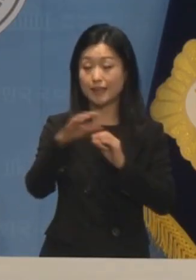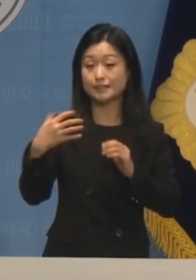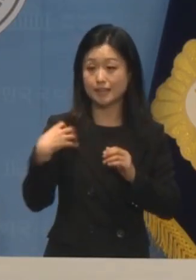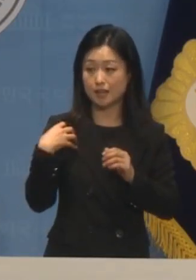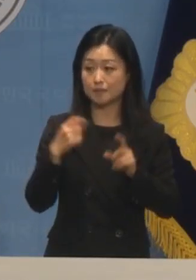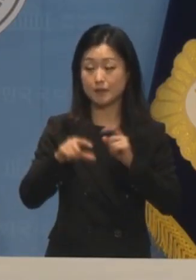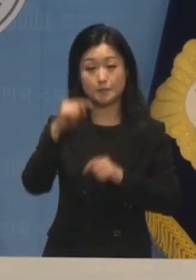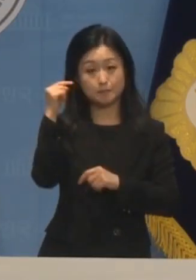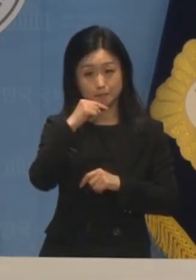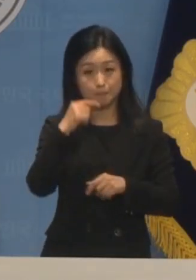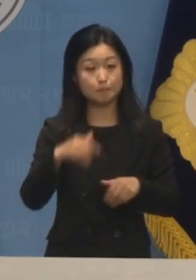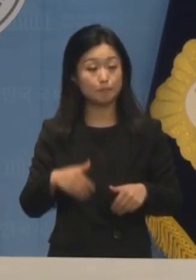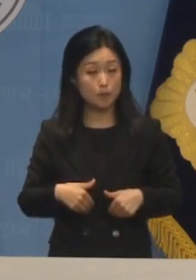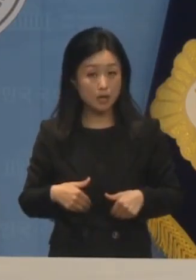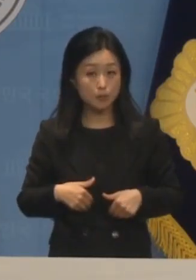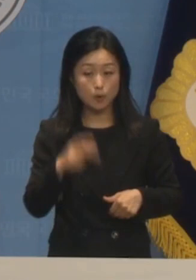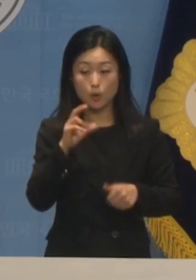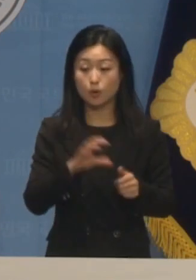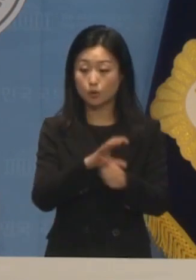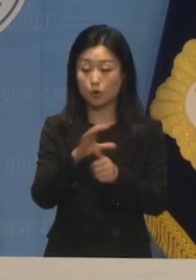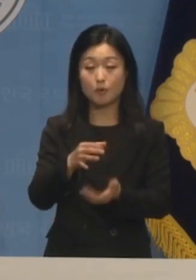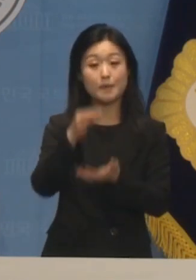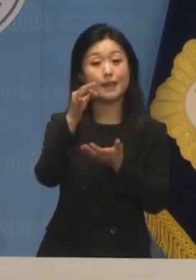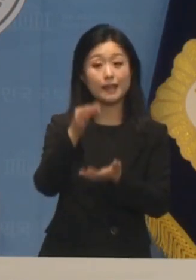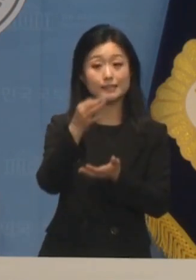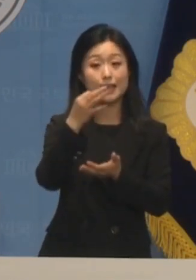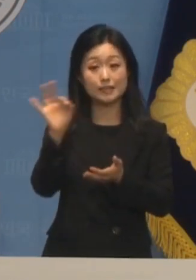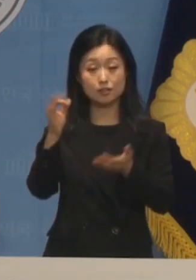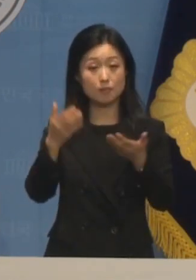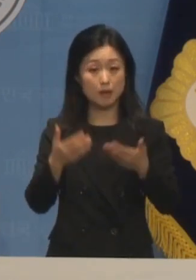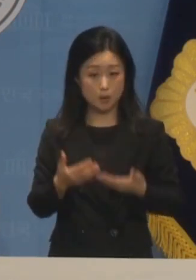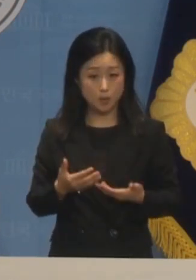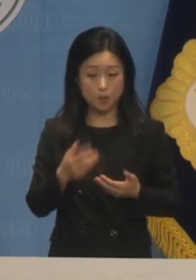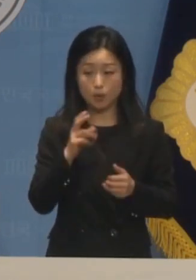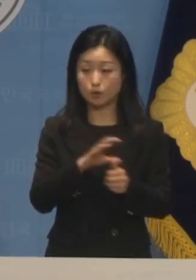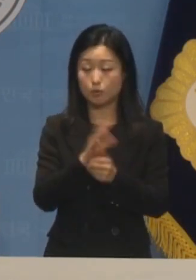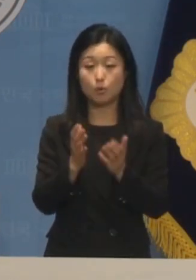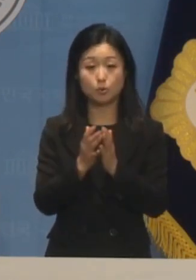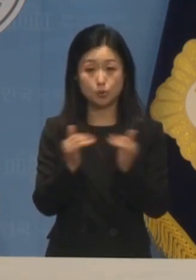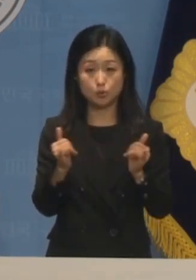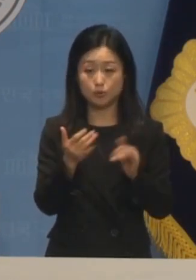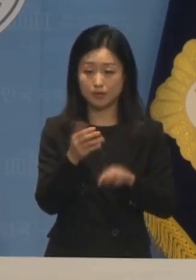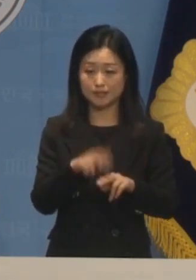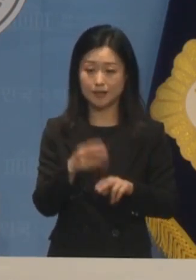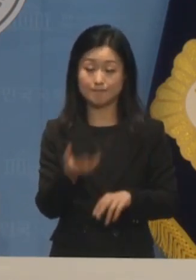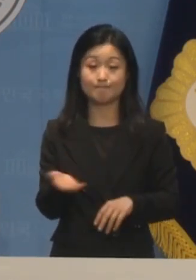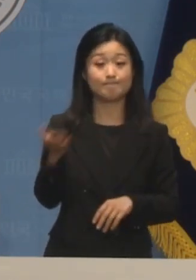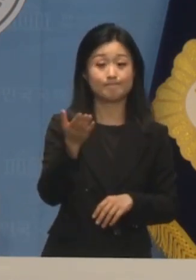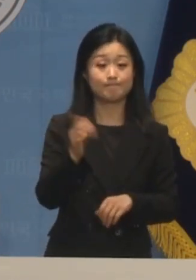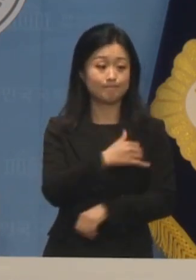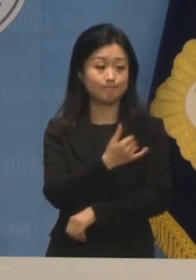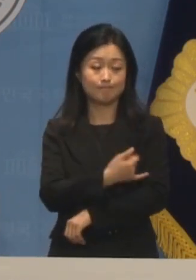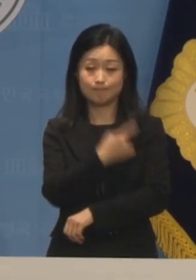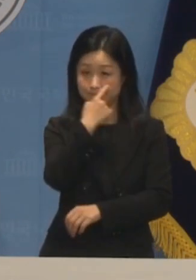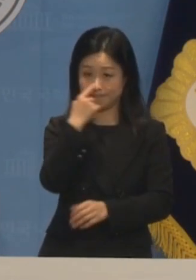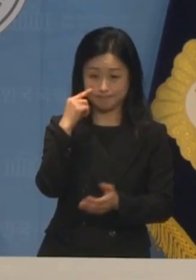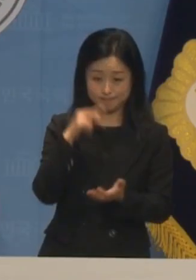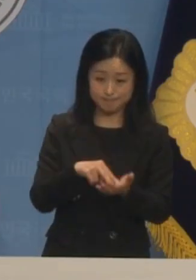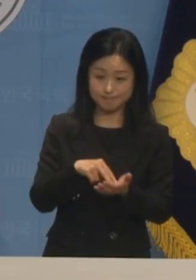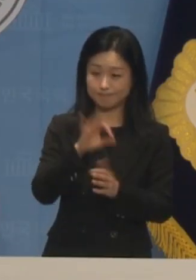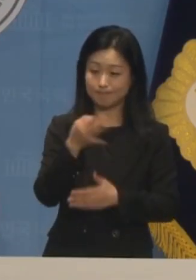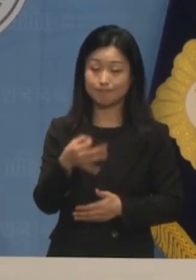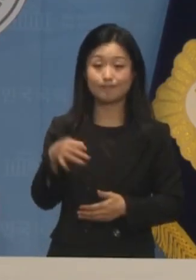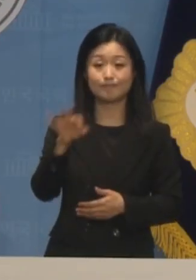강화되고 돌봄 노동의 가치가 인정되며 돌봄 노동의 지위 향상, 권리 보장, 처우 개선이